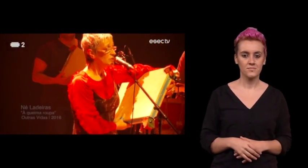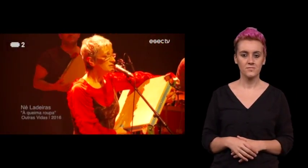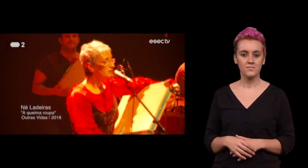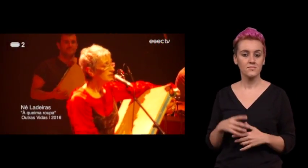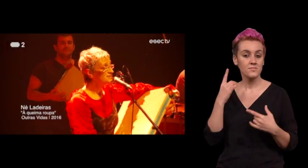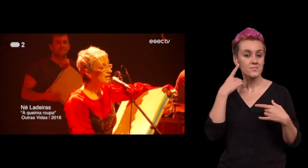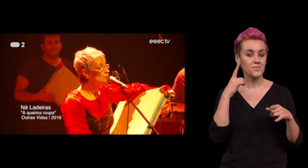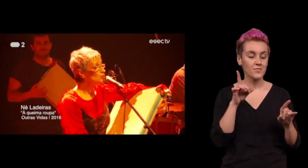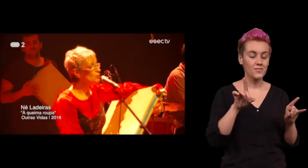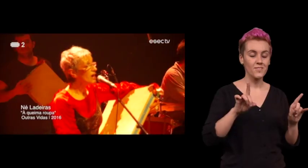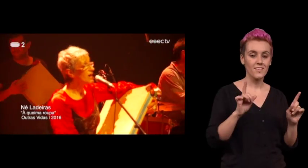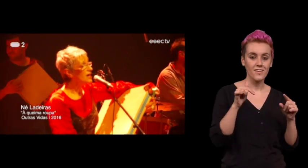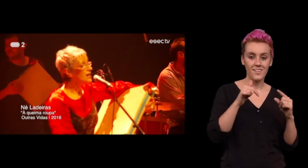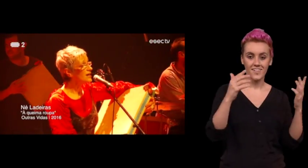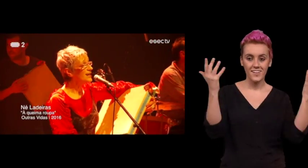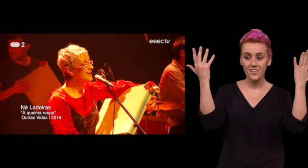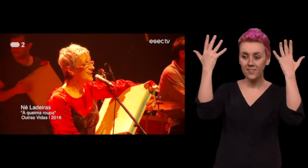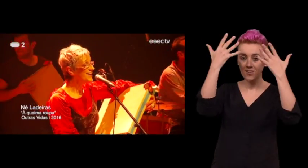É noite de São